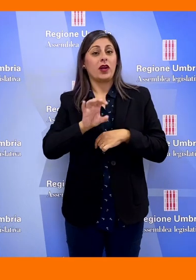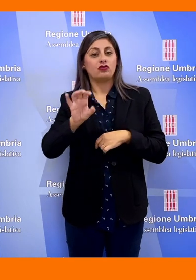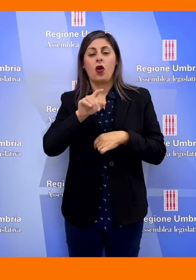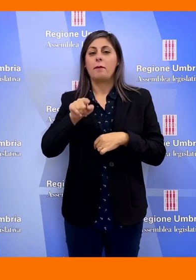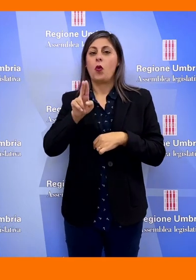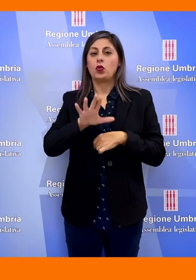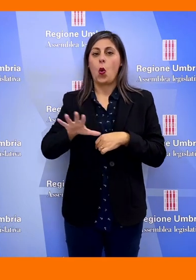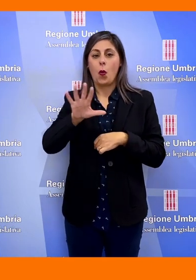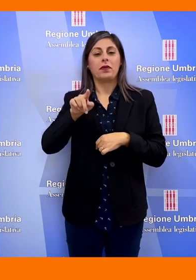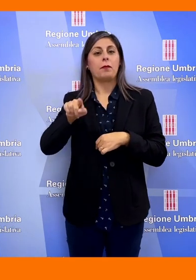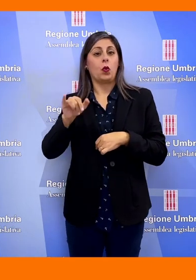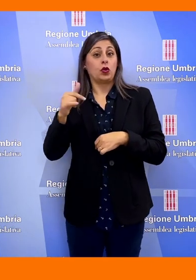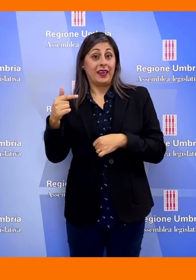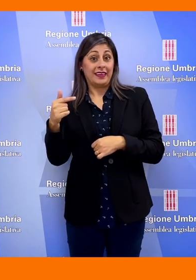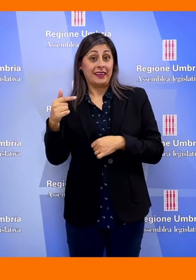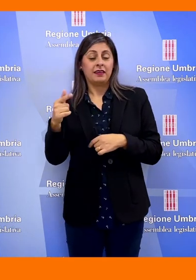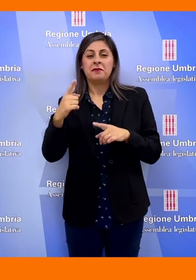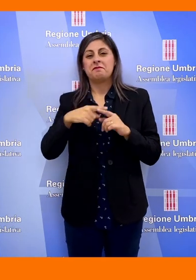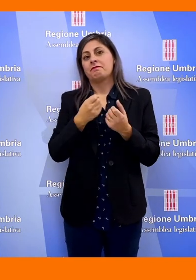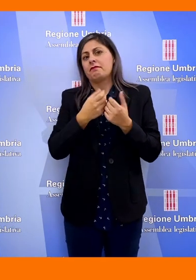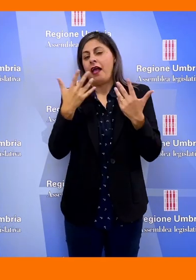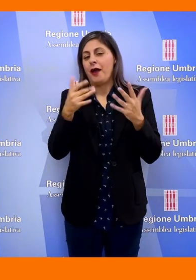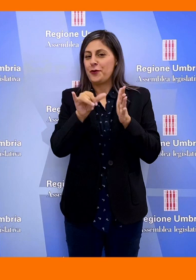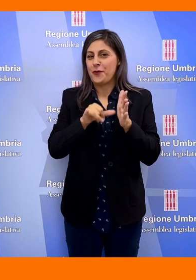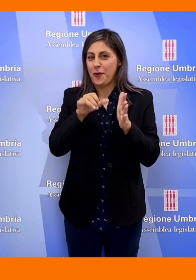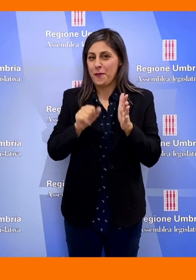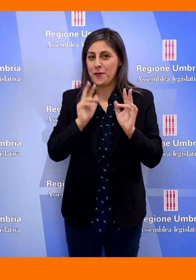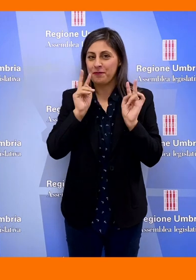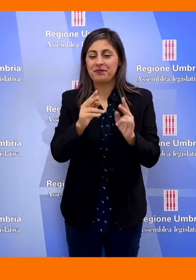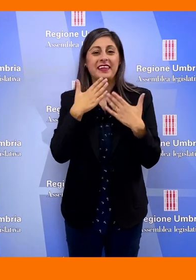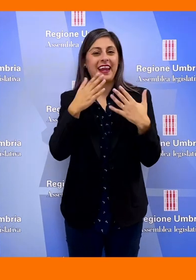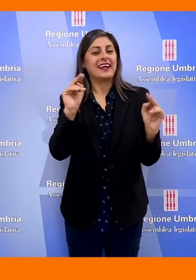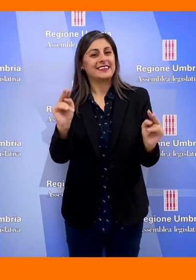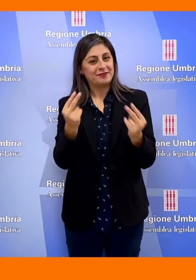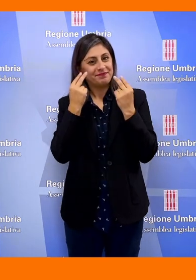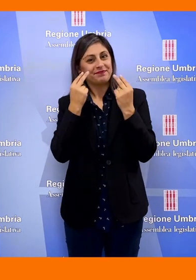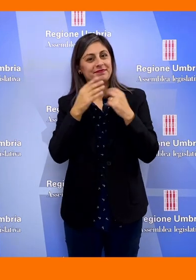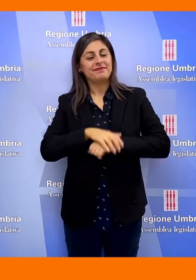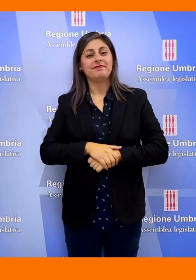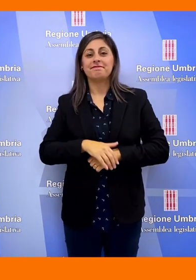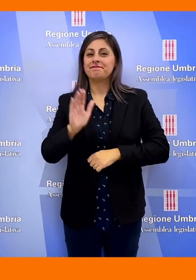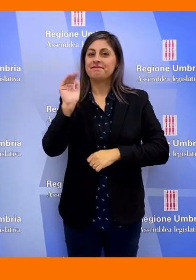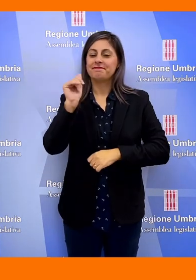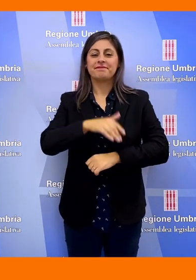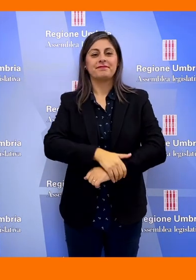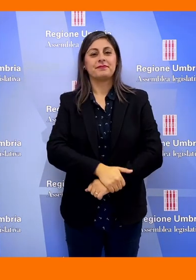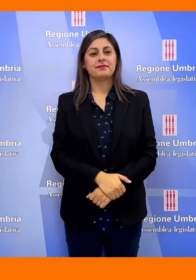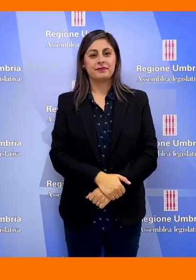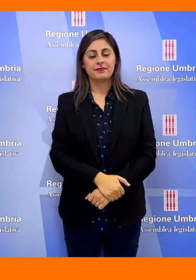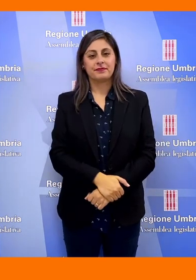.umbria.it e naturalmente su YouTube Grazie per la vostra attenzione e arrivederci